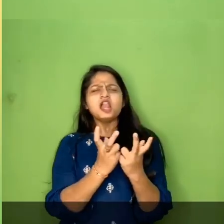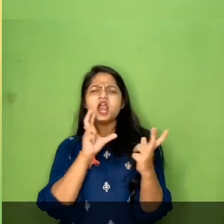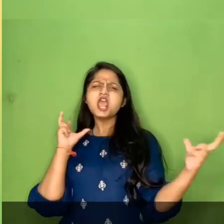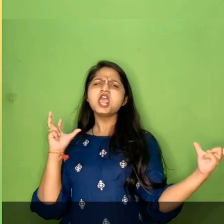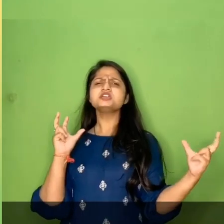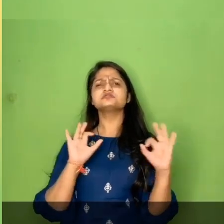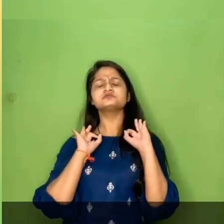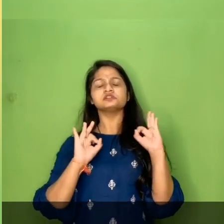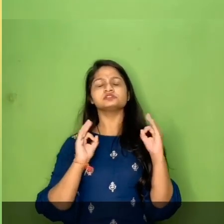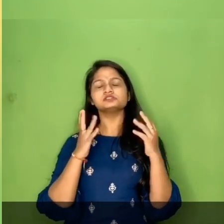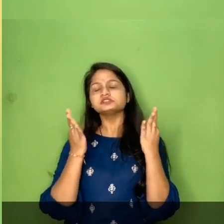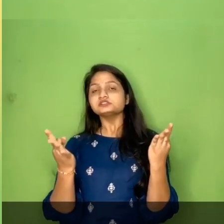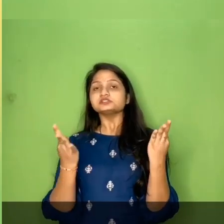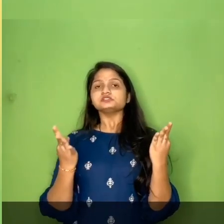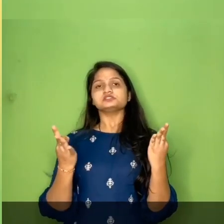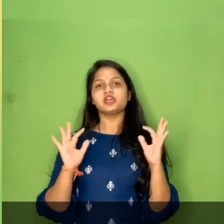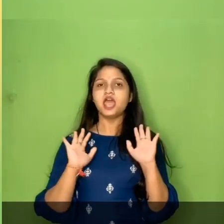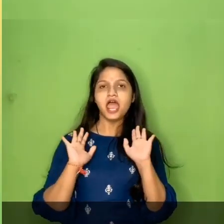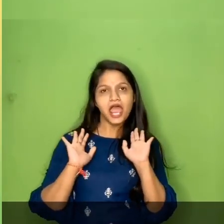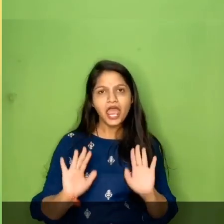चलते हैं और मज़दूर के पास आके वो देखता है